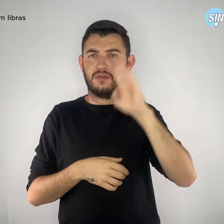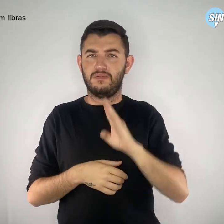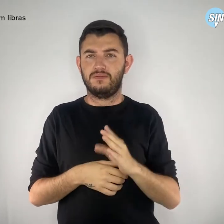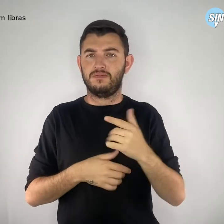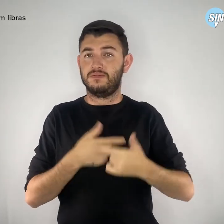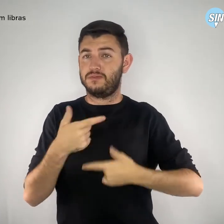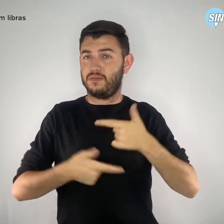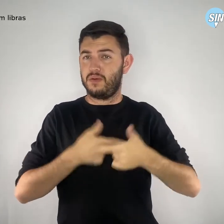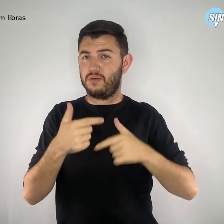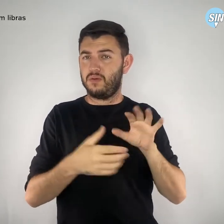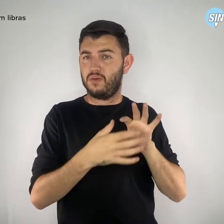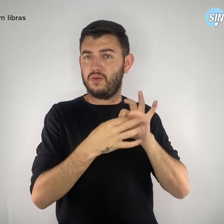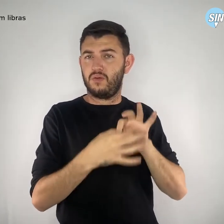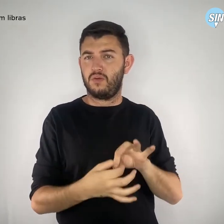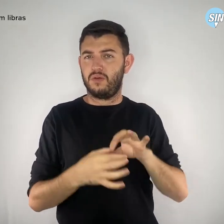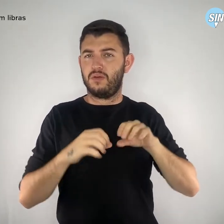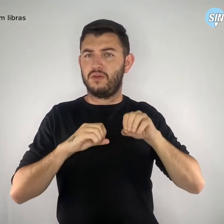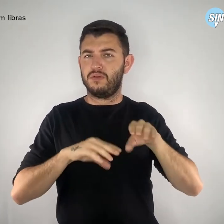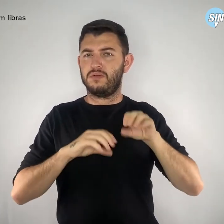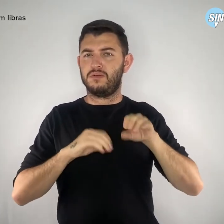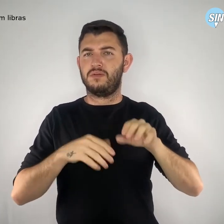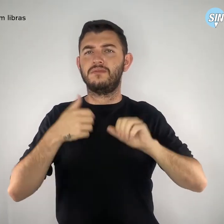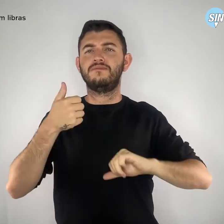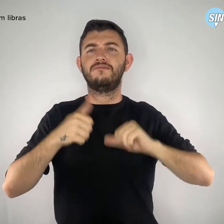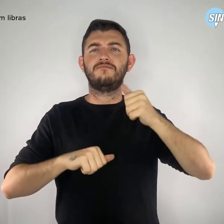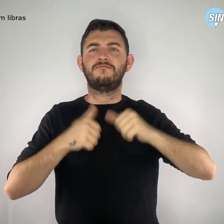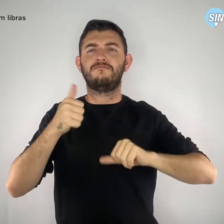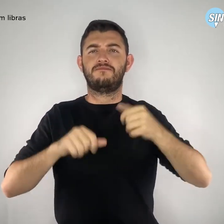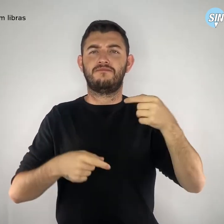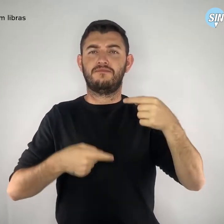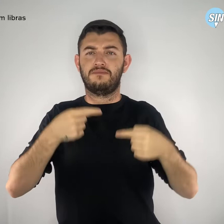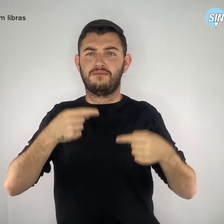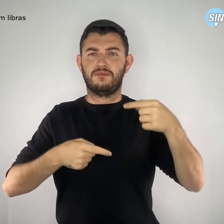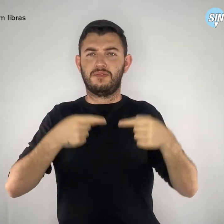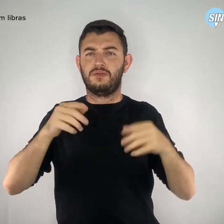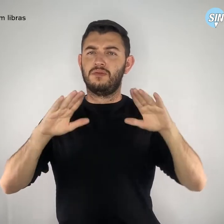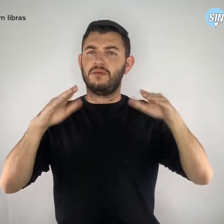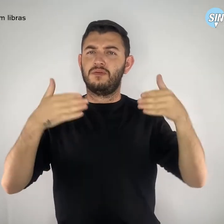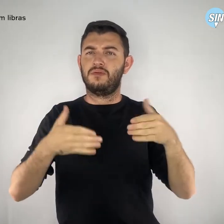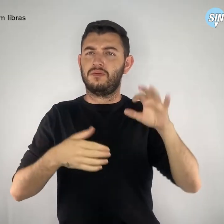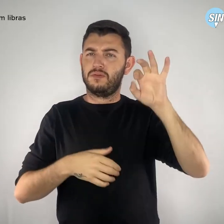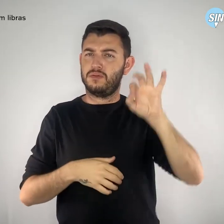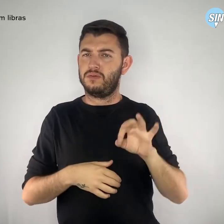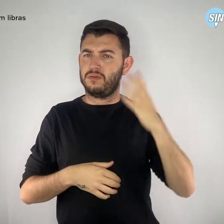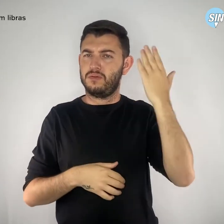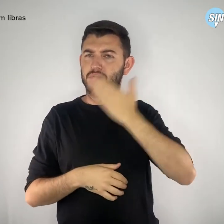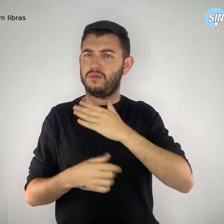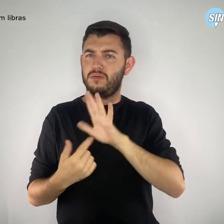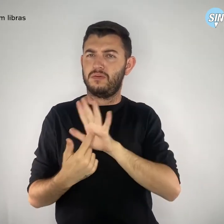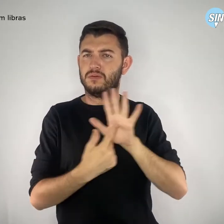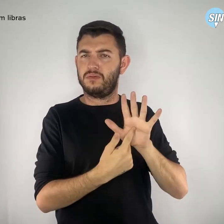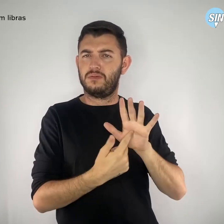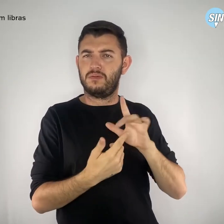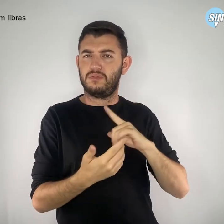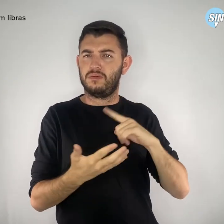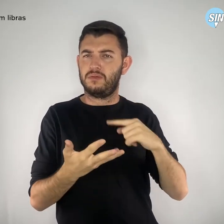em Educação avalia que a política de cotas já apresenta uma série de